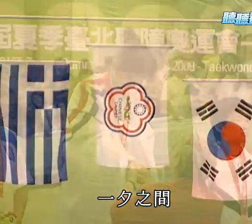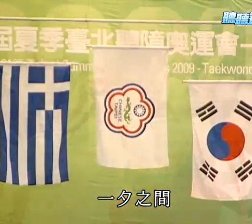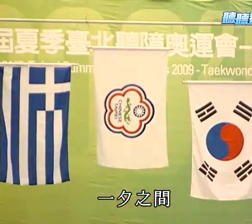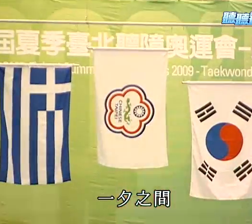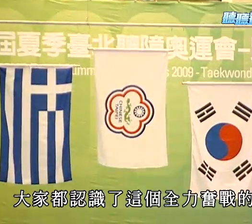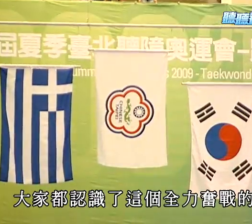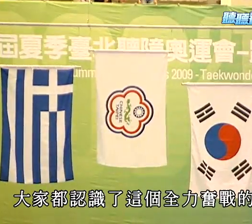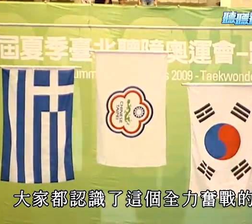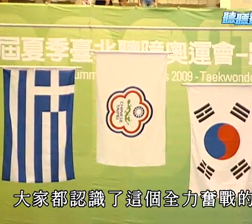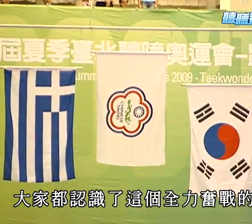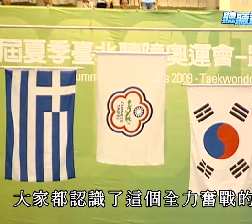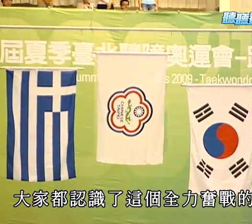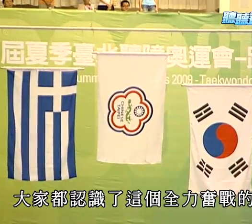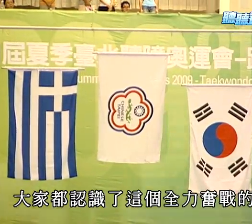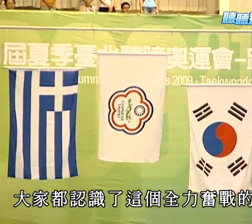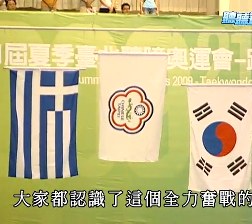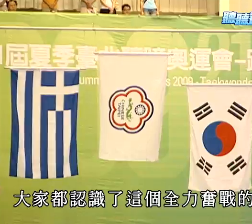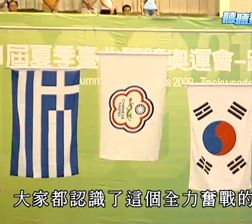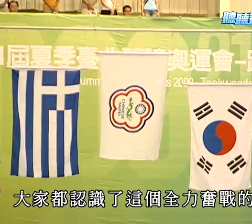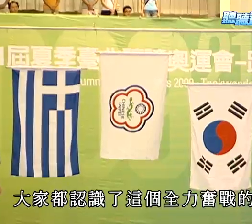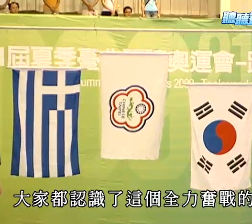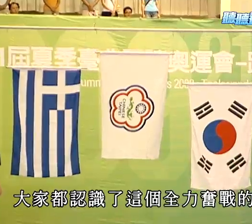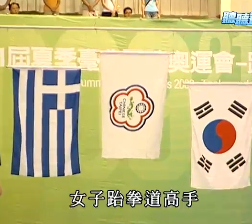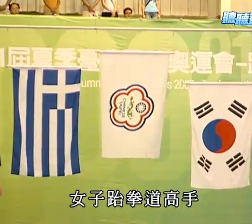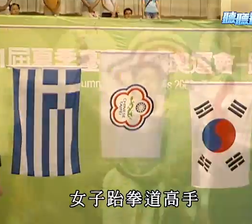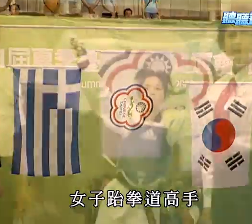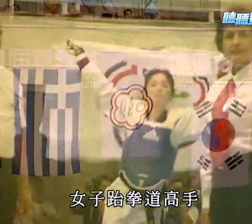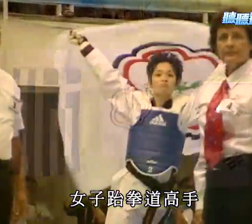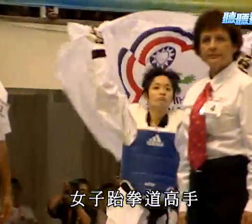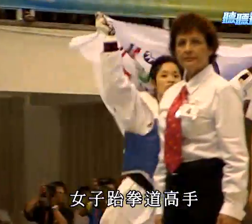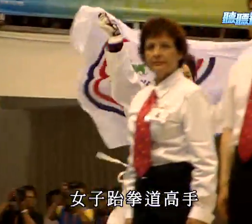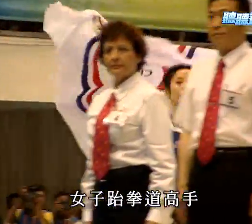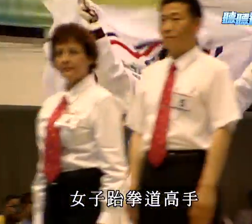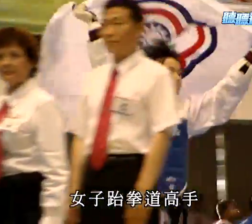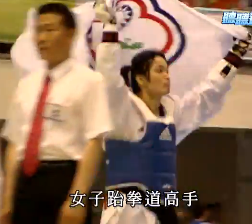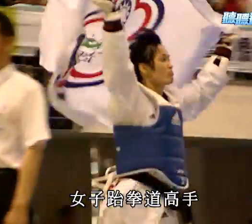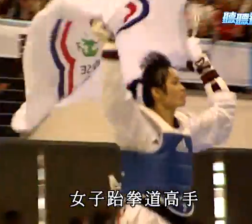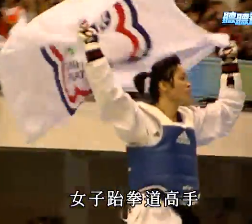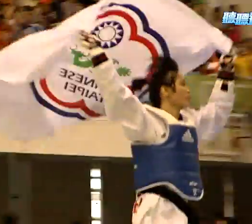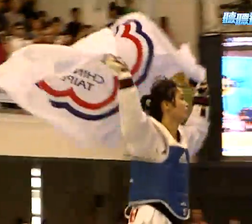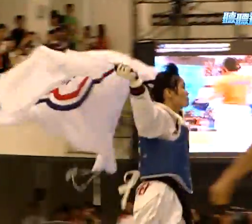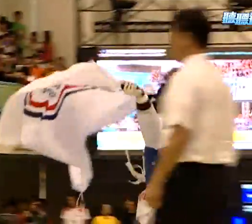间，大家都认识了这个全力奋战的女子跆拳道高手呢。